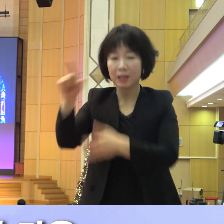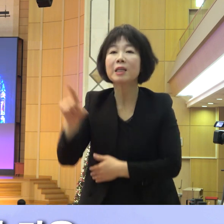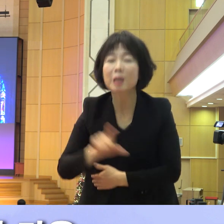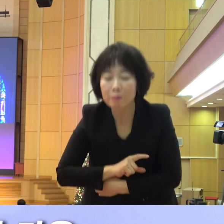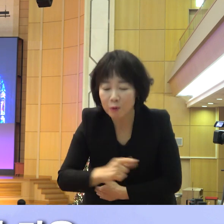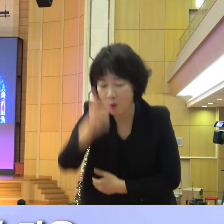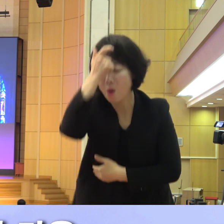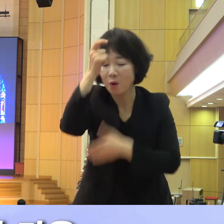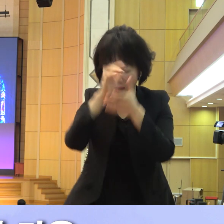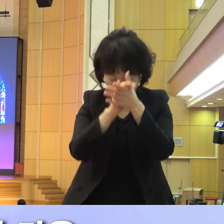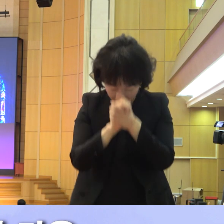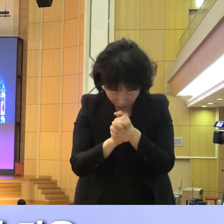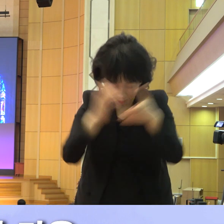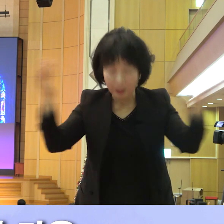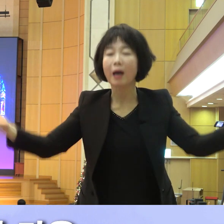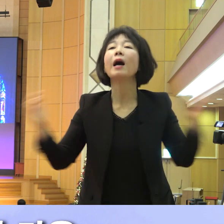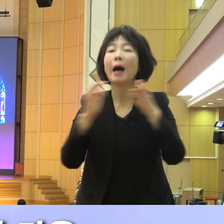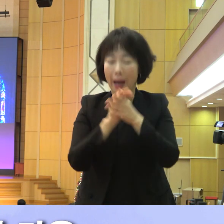아멘.